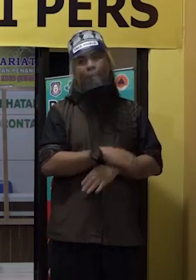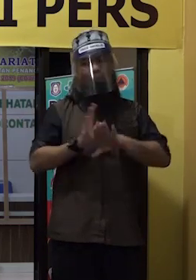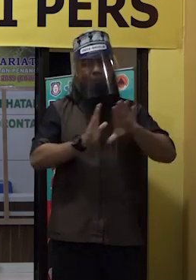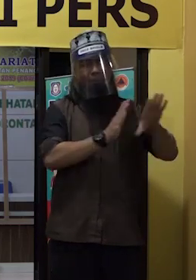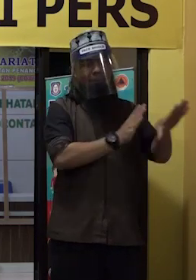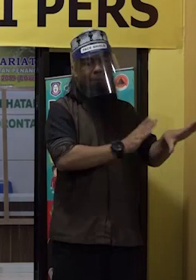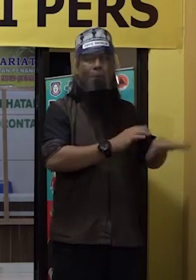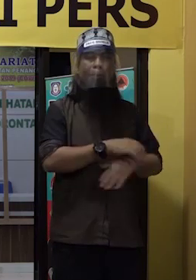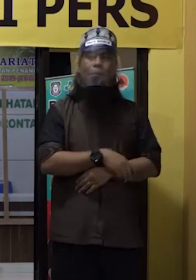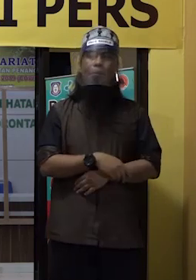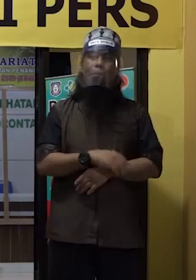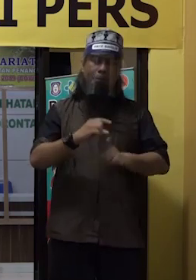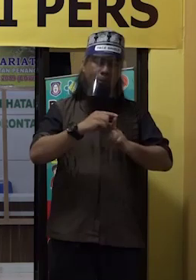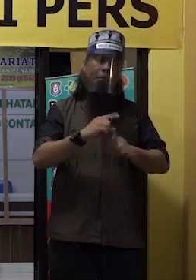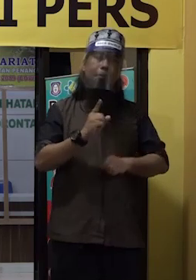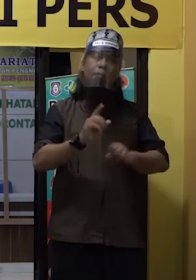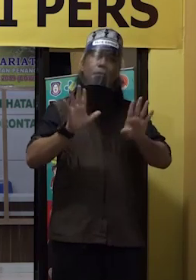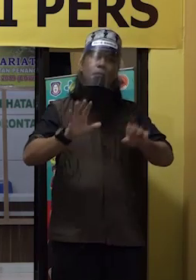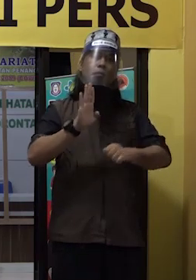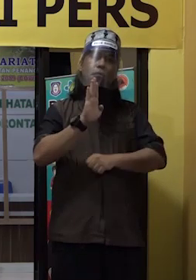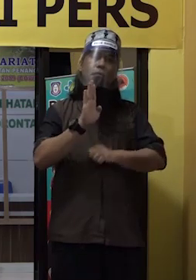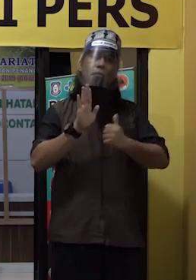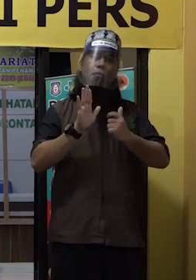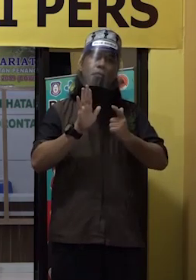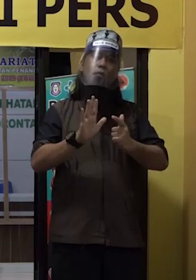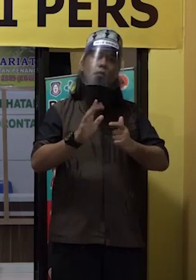adalah pasien 197